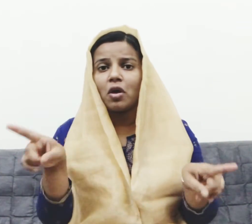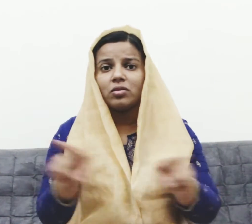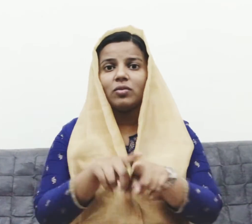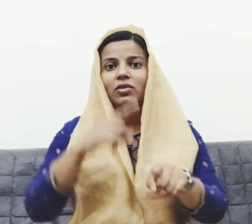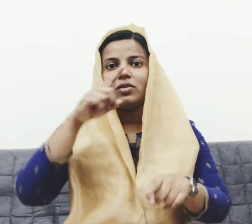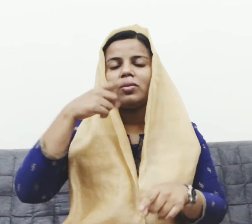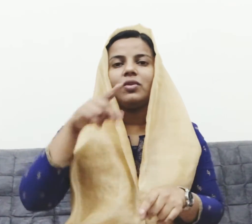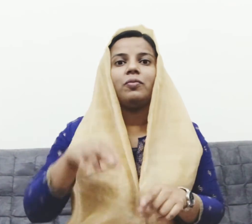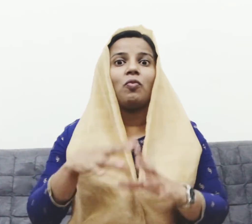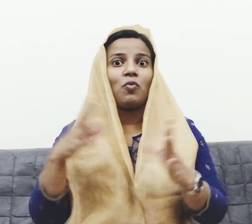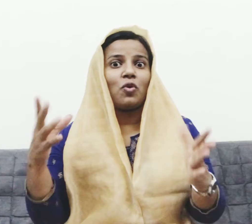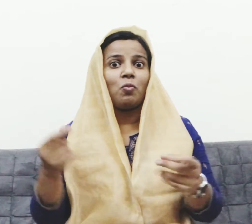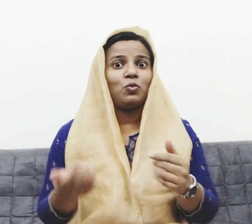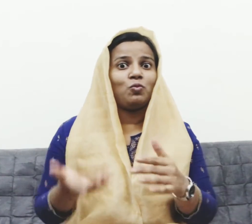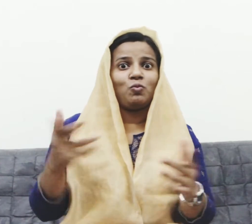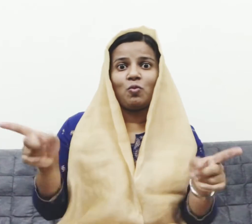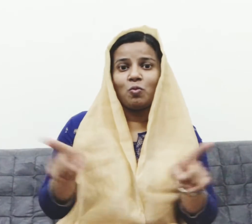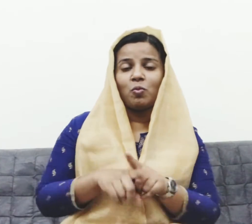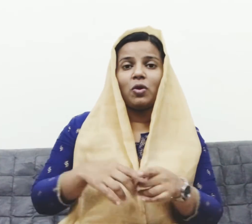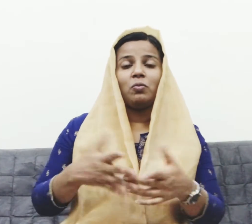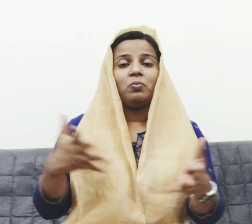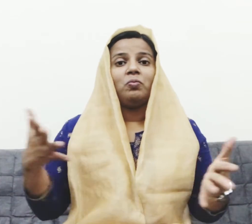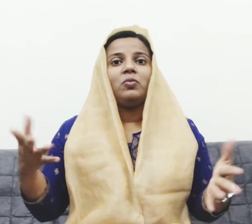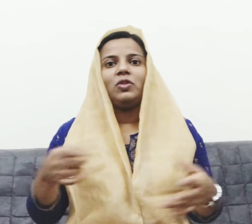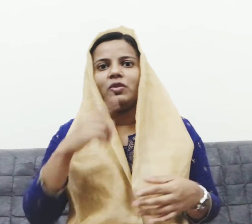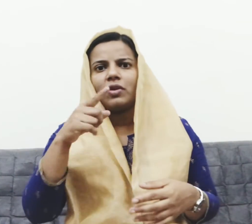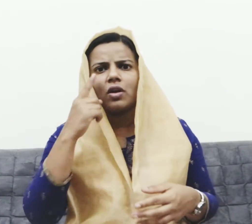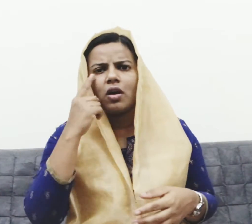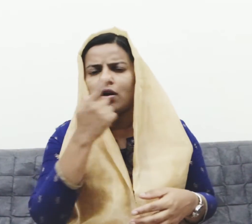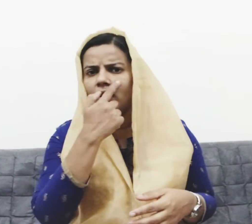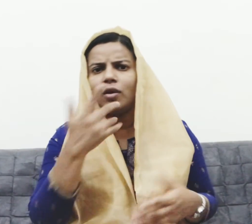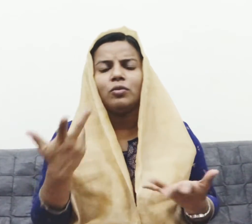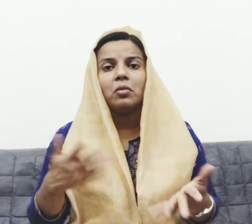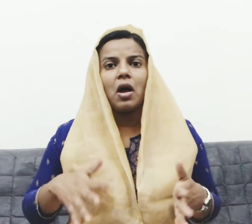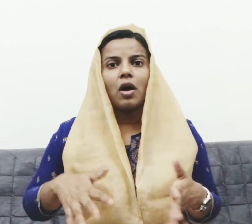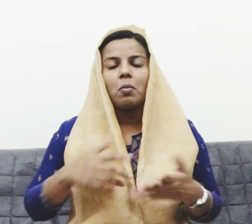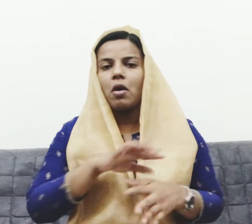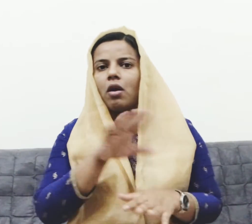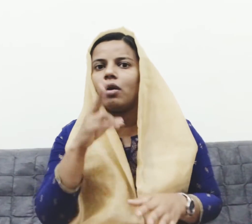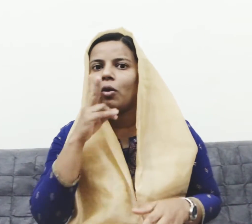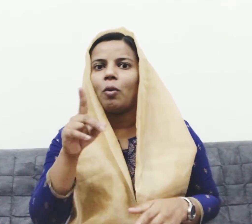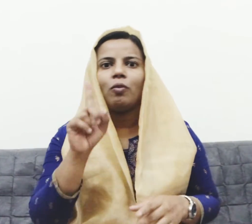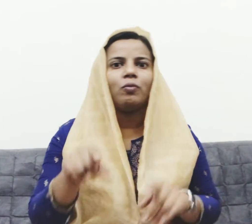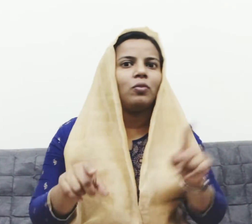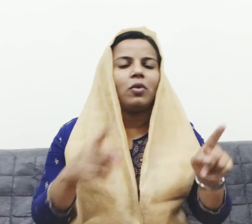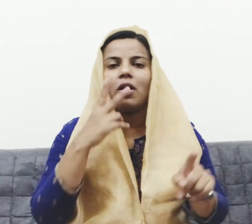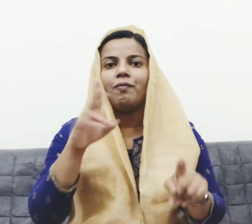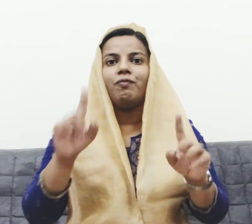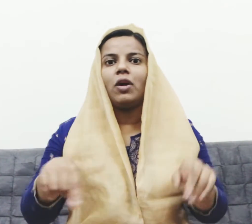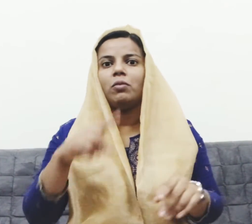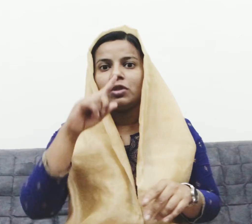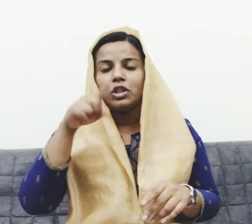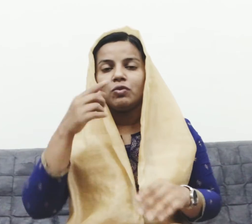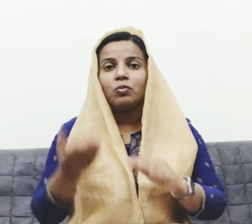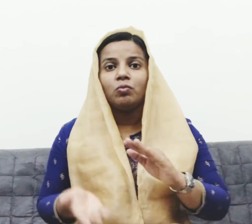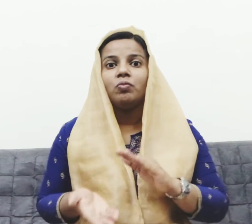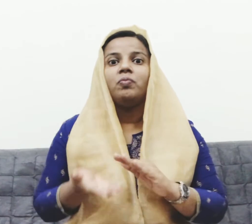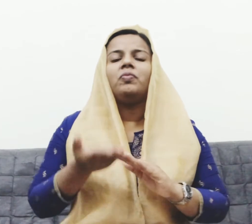ചിന്തകൾ, അപ്പോൾ ആഡംബര ചിന്തകൾ. പിന്നെന്തുവാ? കൺമോഹം, കണ്ണുകൊണ്ട് കാണുന്ന എല്ലാം അങ്ങ് മോഹിക്കുക. ജീവനത്തിൻ്റെ പ്രതാപം,